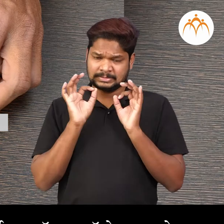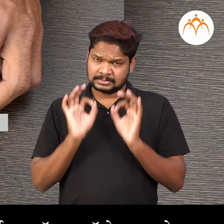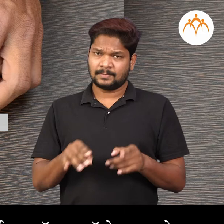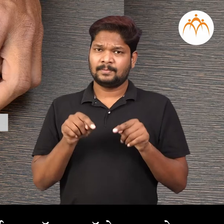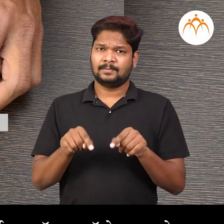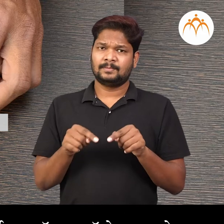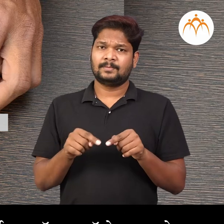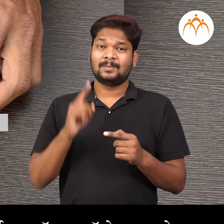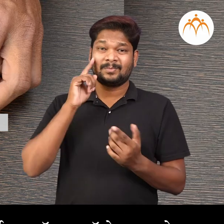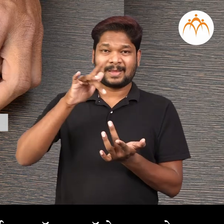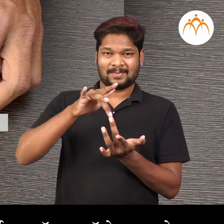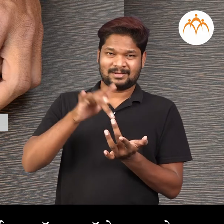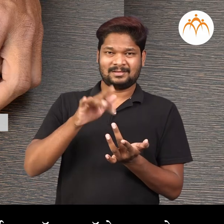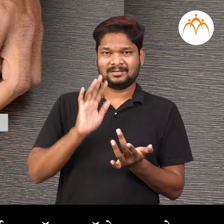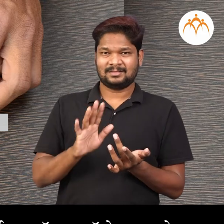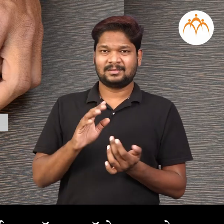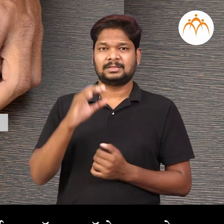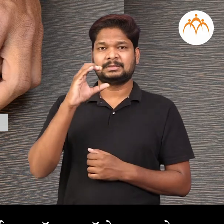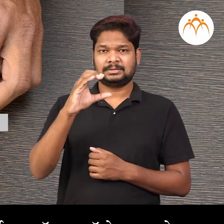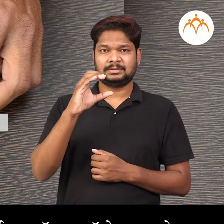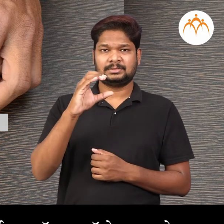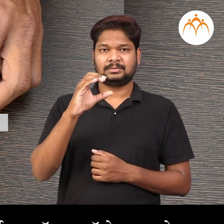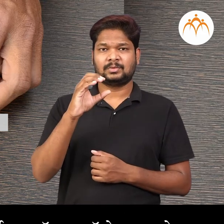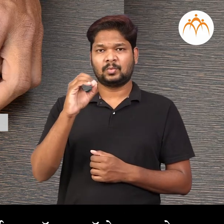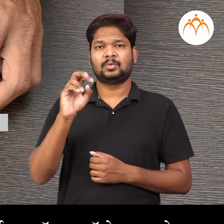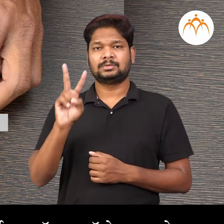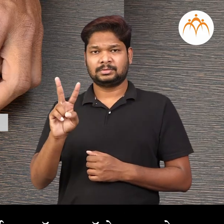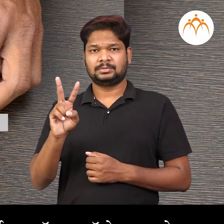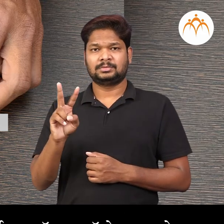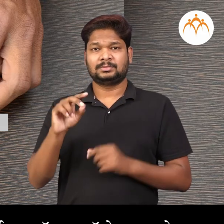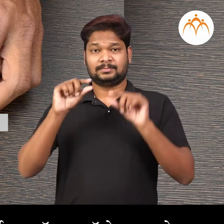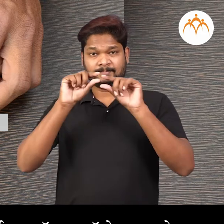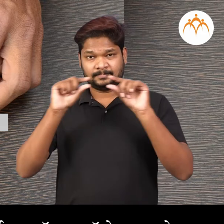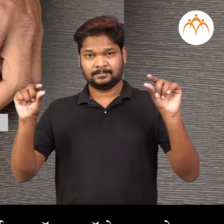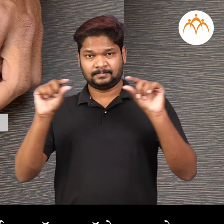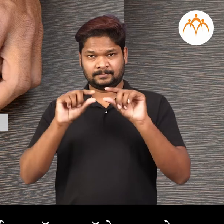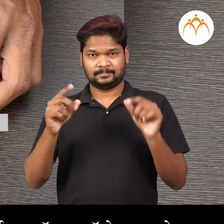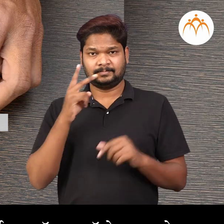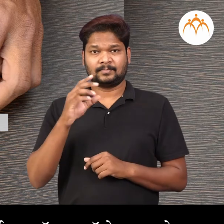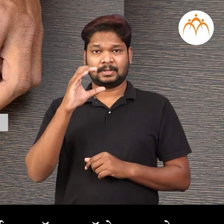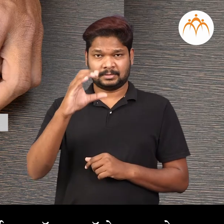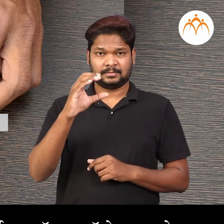मध्य कार्बन रोड कैथल